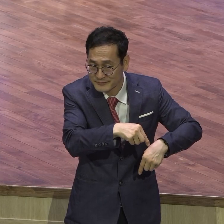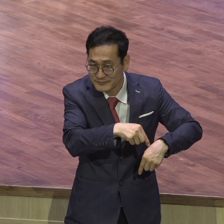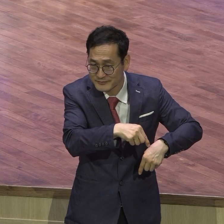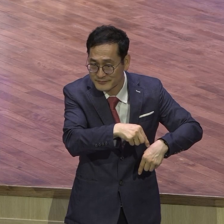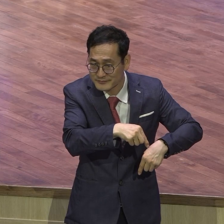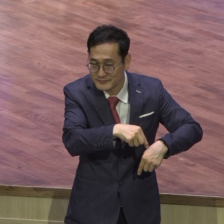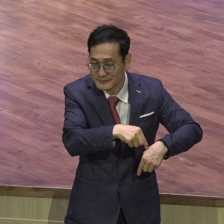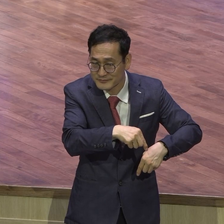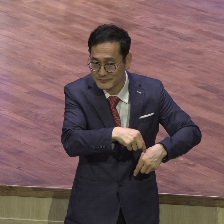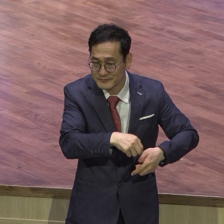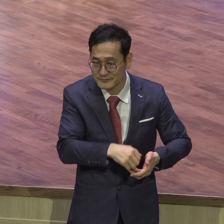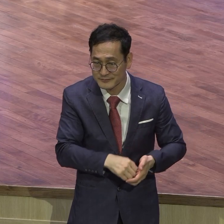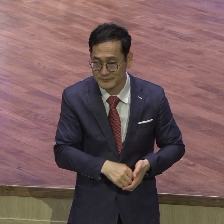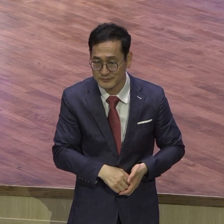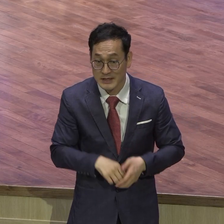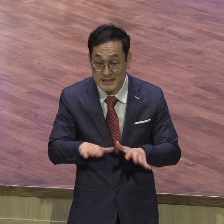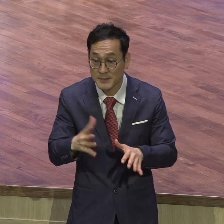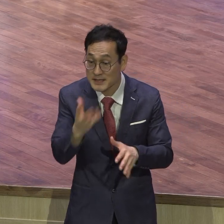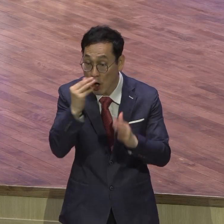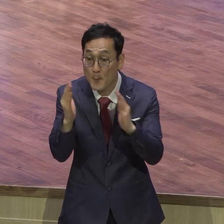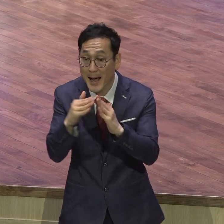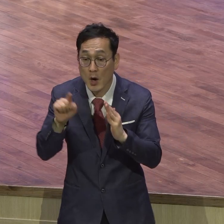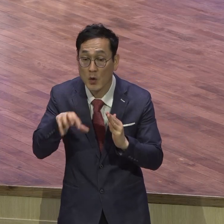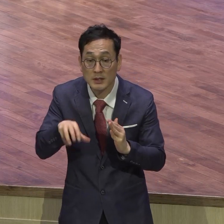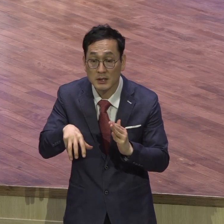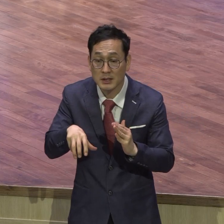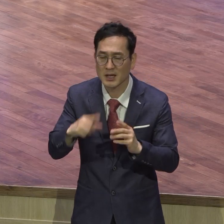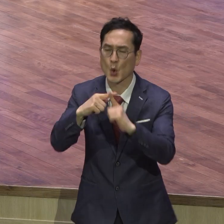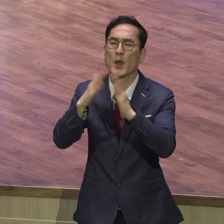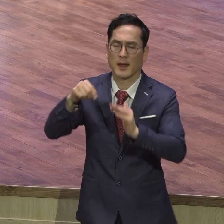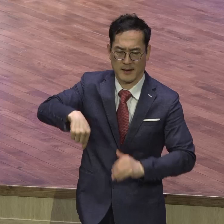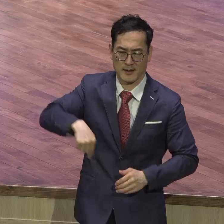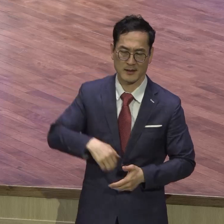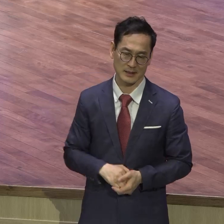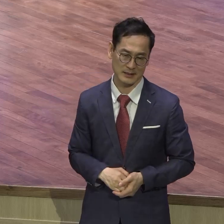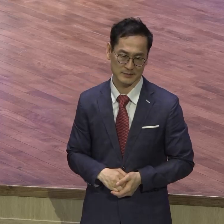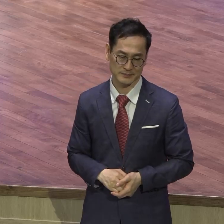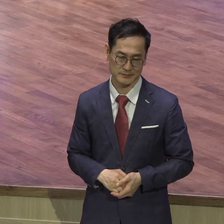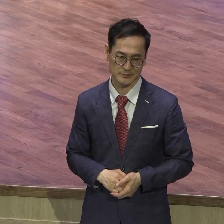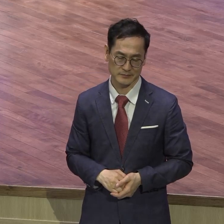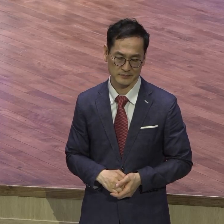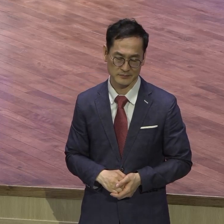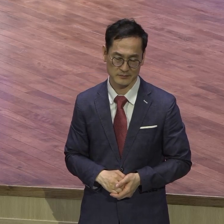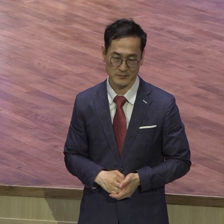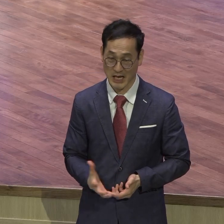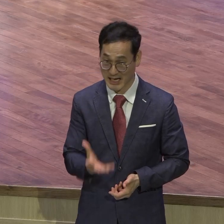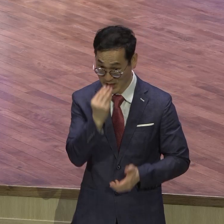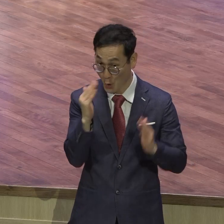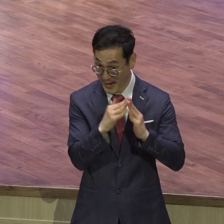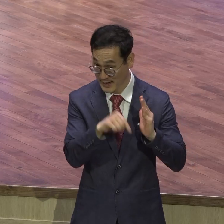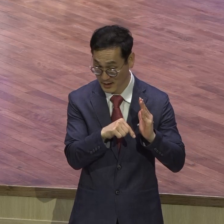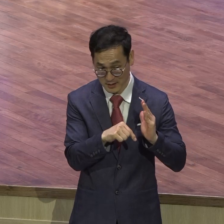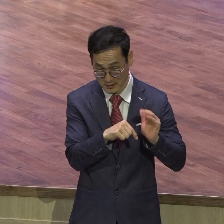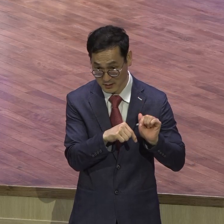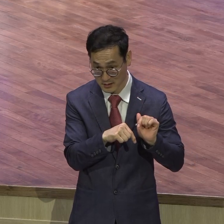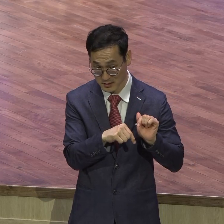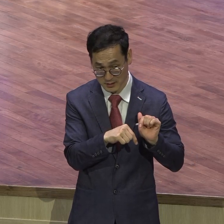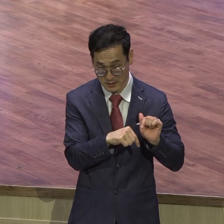인도하셨듯이 이 시대의 성막이 뭐요 교회요 교회 이 시대의 성막이 교회 교회를 통해서